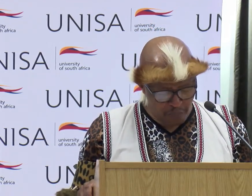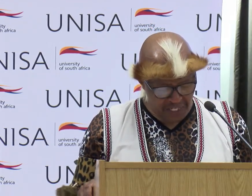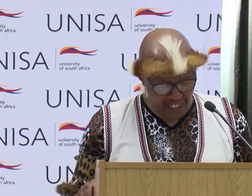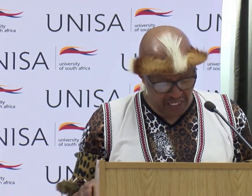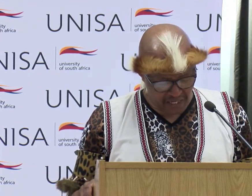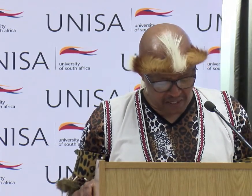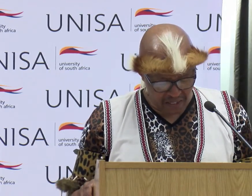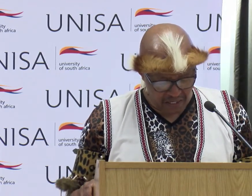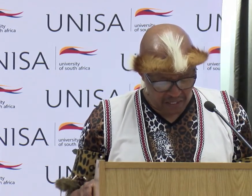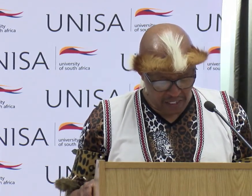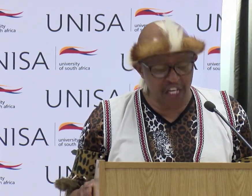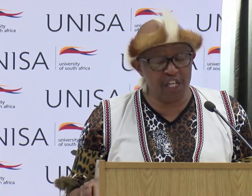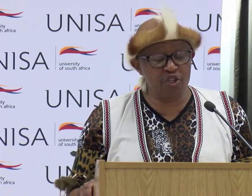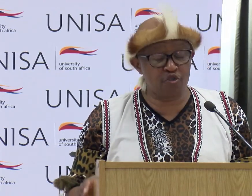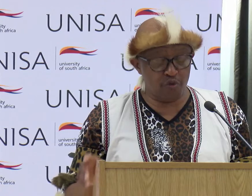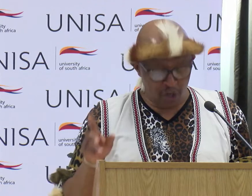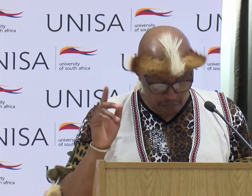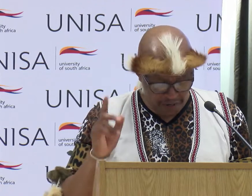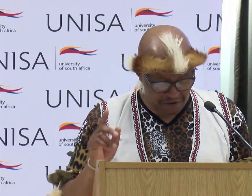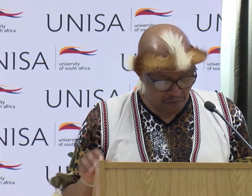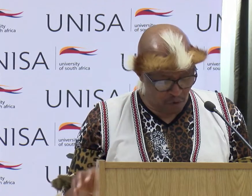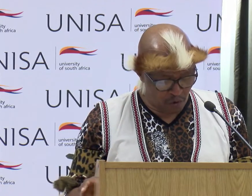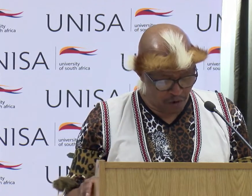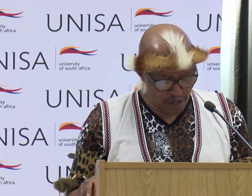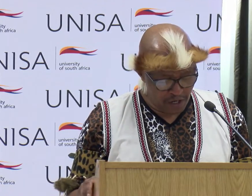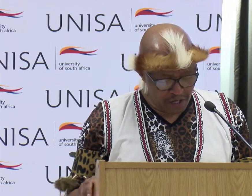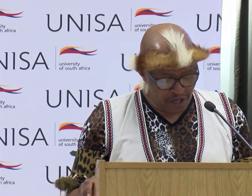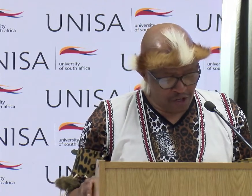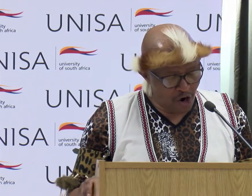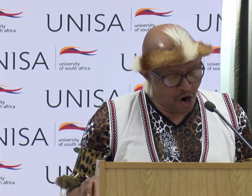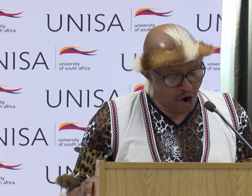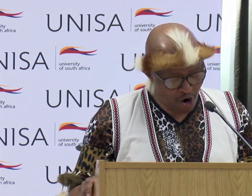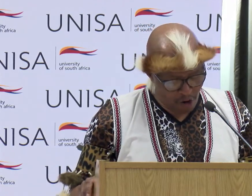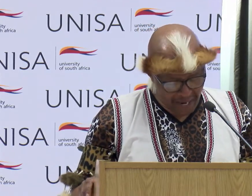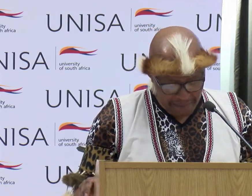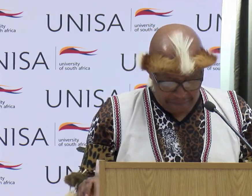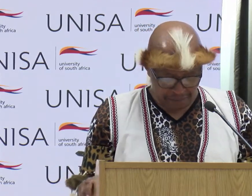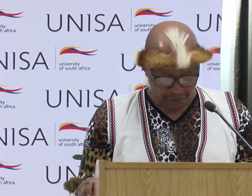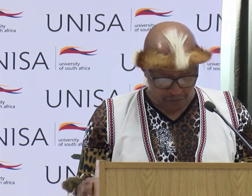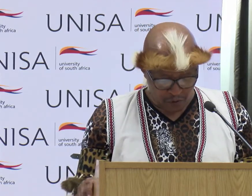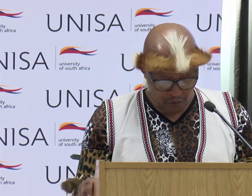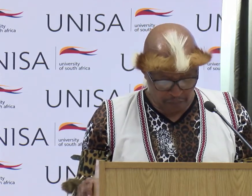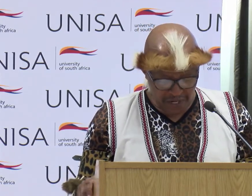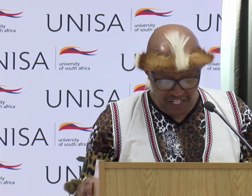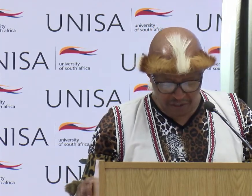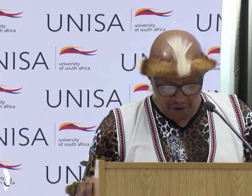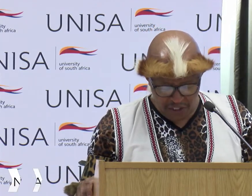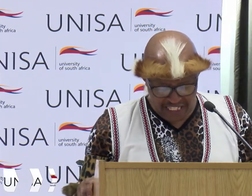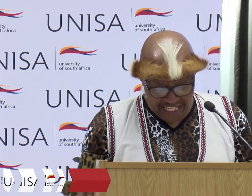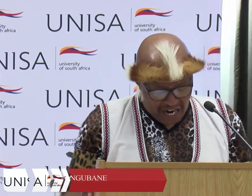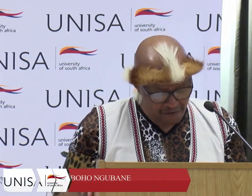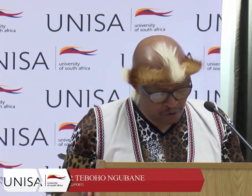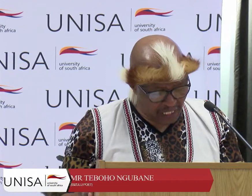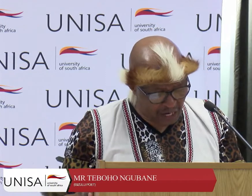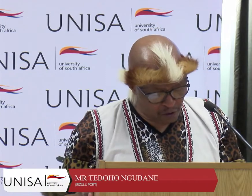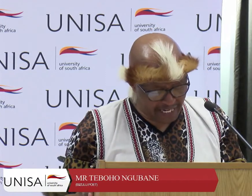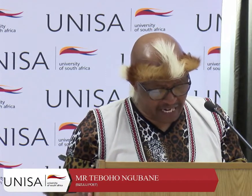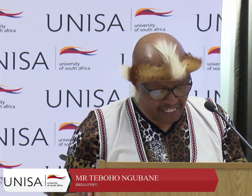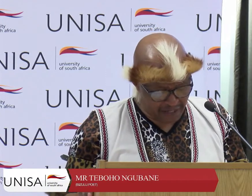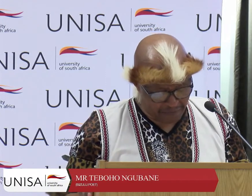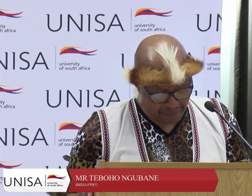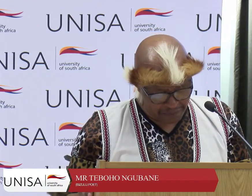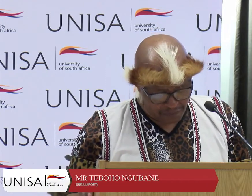kunguphawu lokuphila, izwi lomphefumulo. Yobe ukuphinyiswa kwezinhlamvu